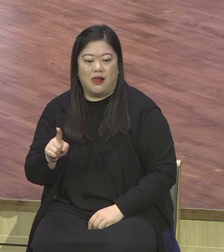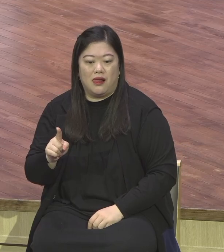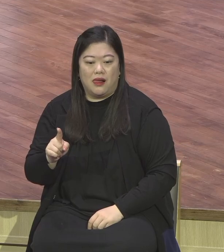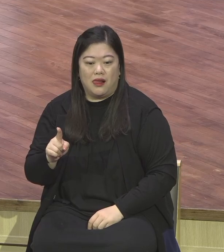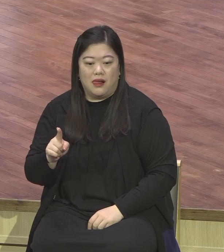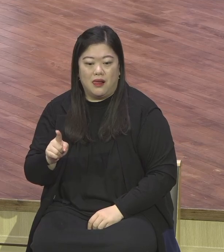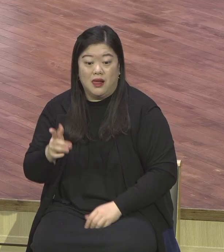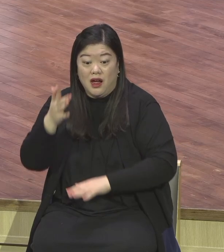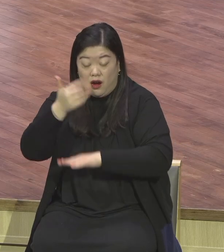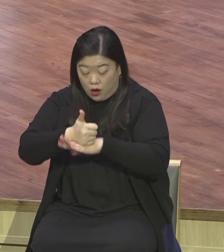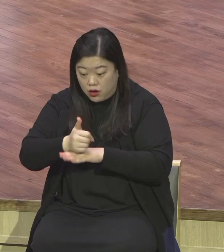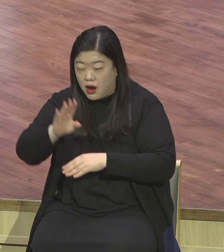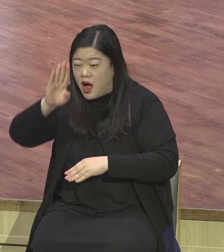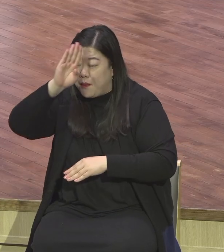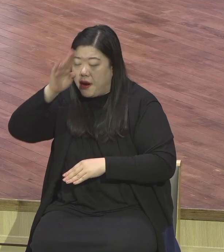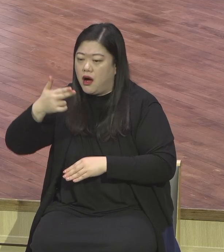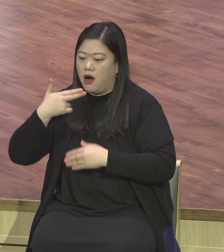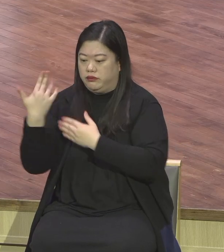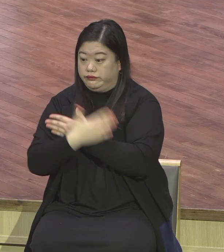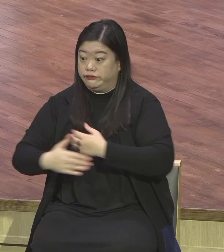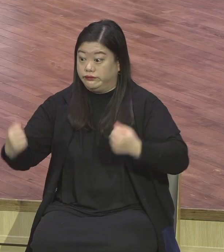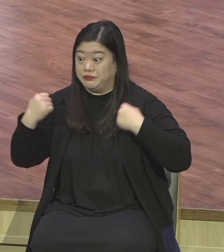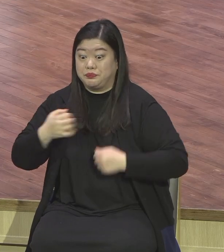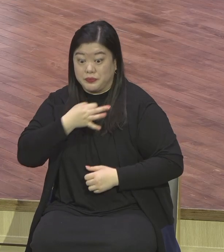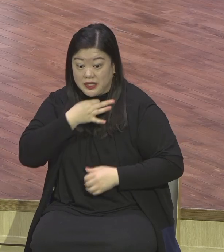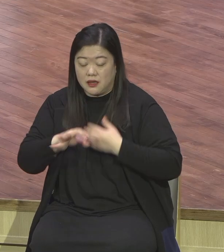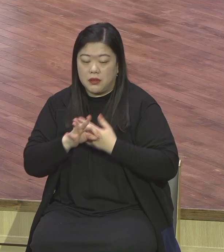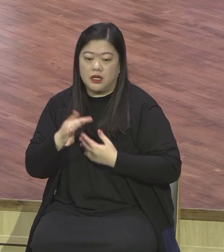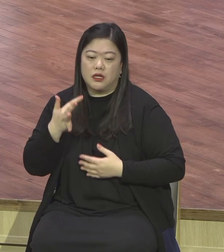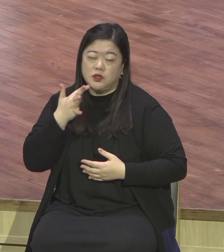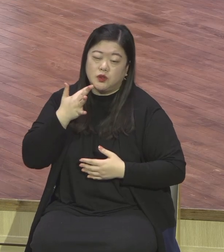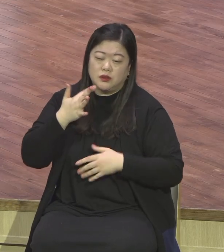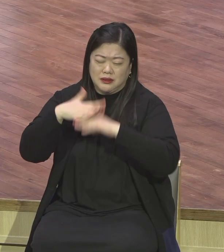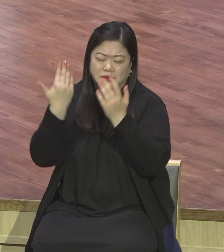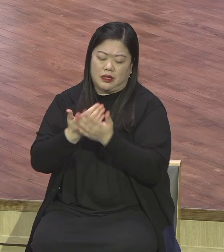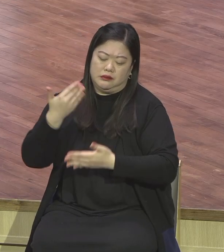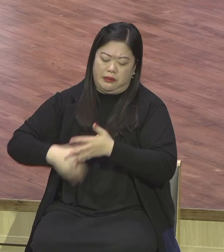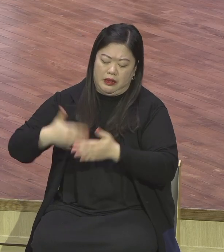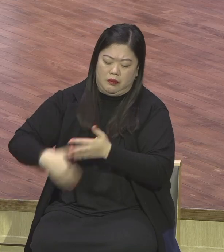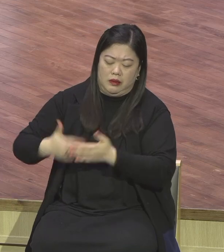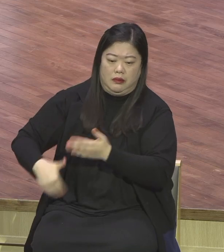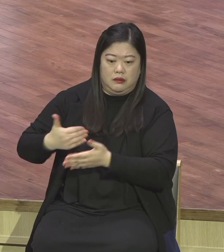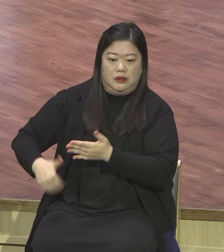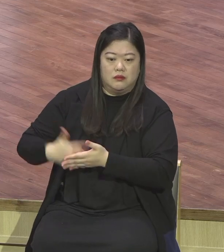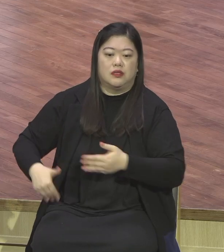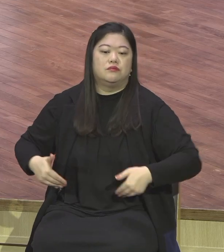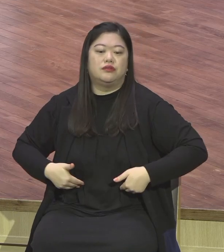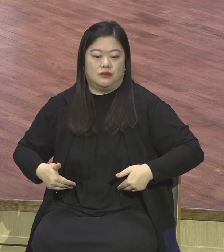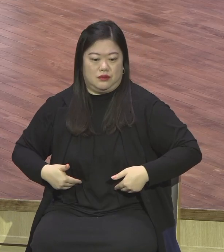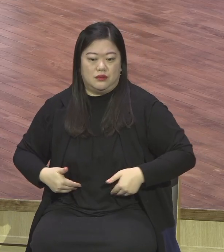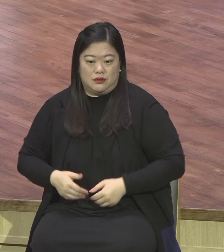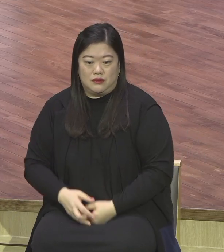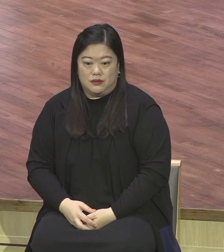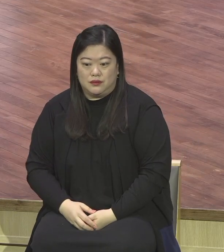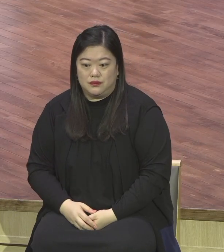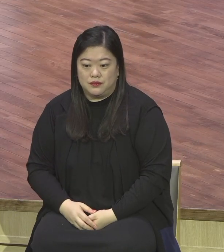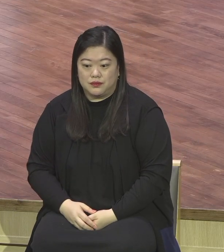하려면 무엇보다도 몸 안에 있는 독소를 먼저 없애야 된다 독소를